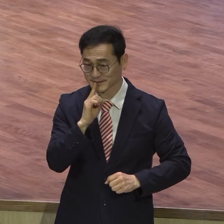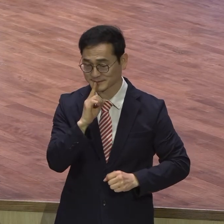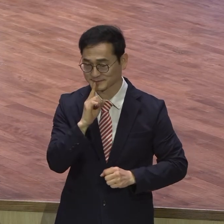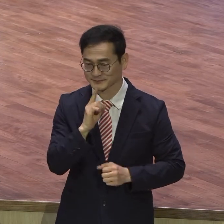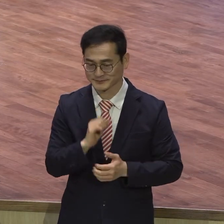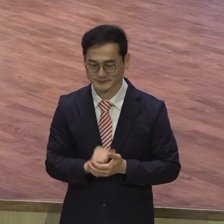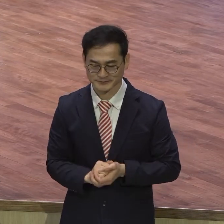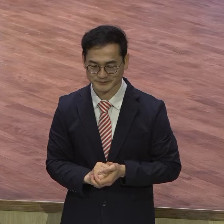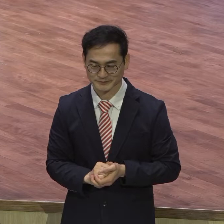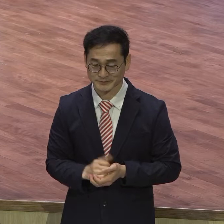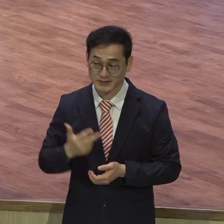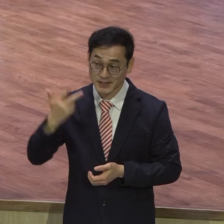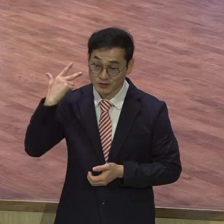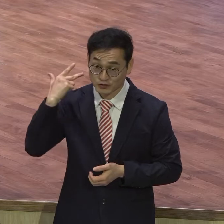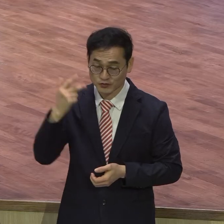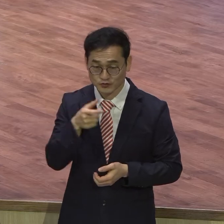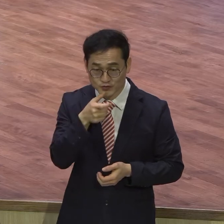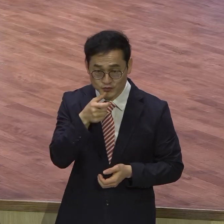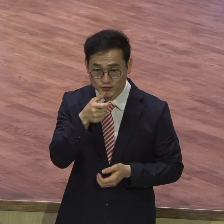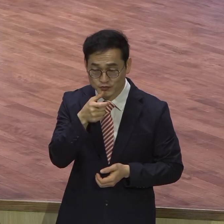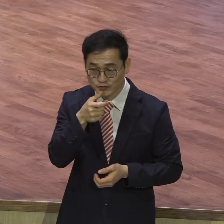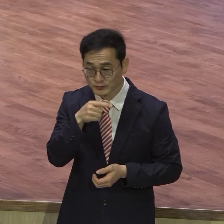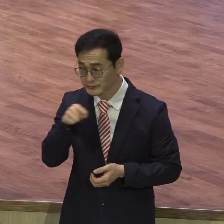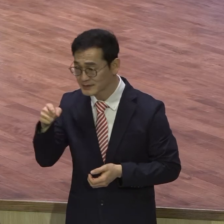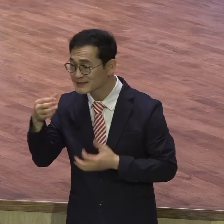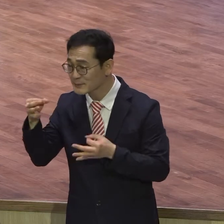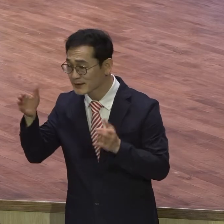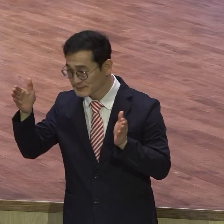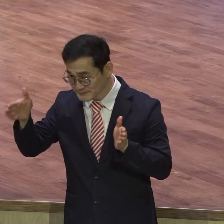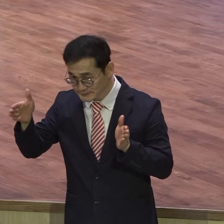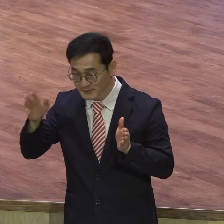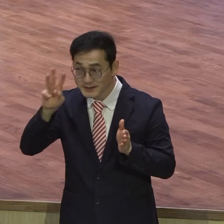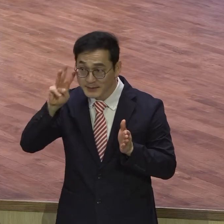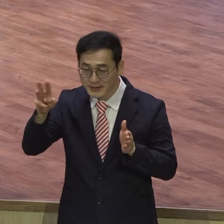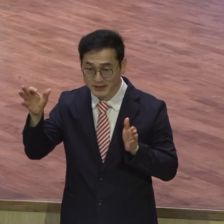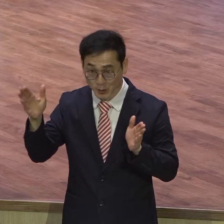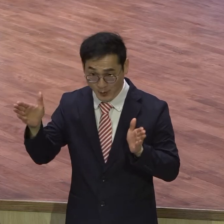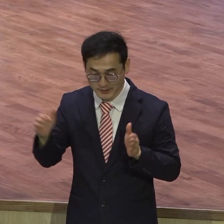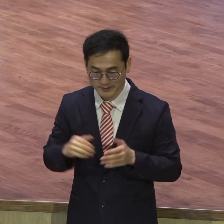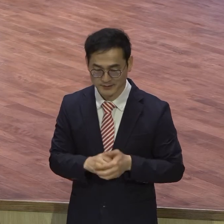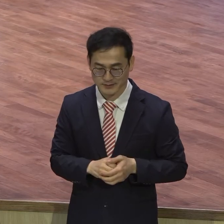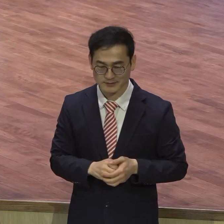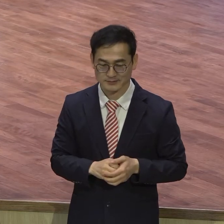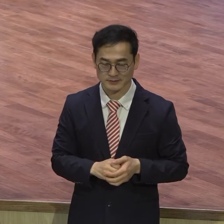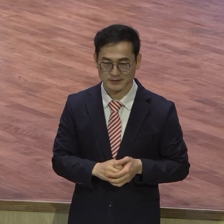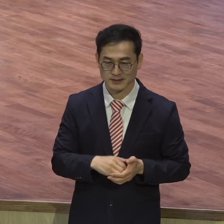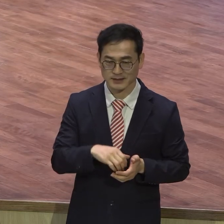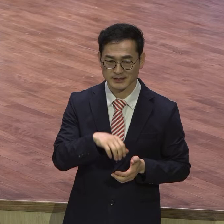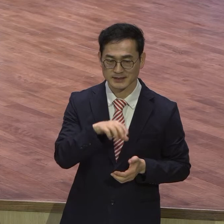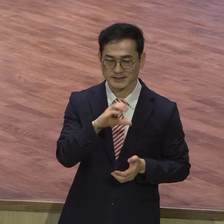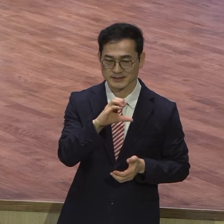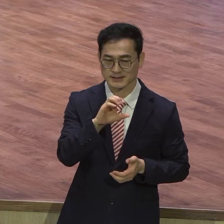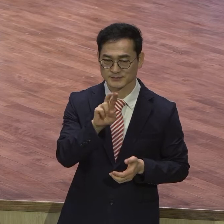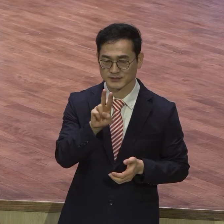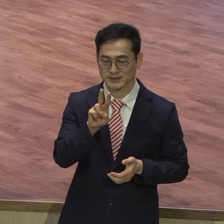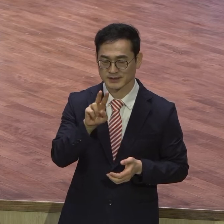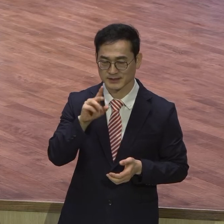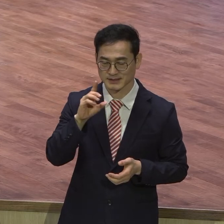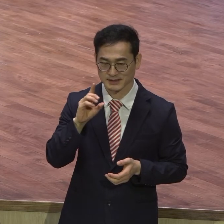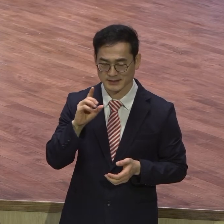수요일부터 금요일까지 3일간 CVDIP의 응답이라는 주제로